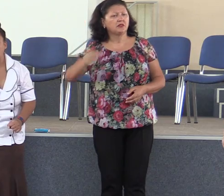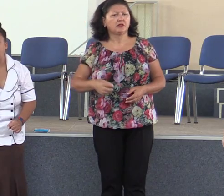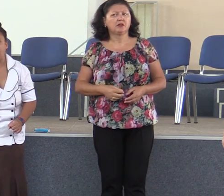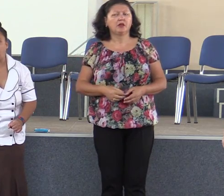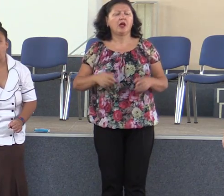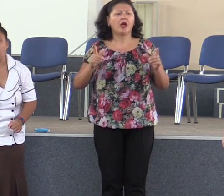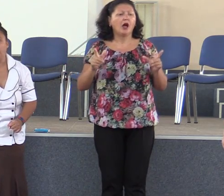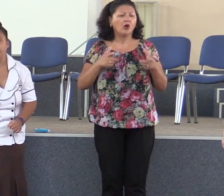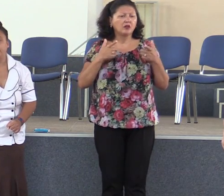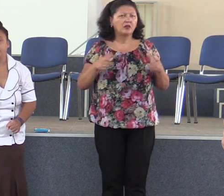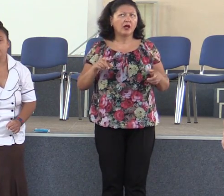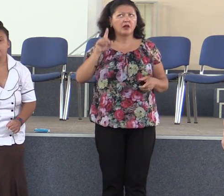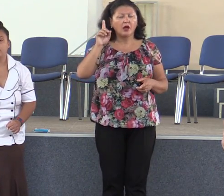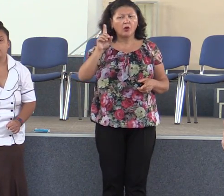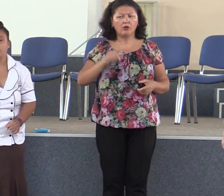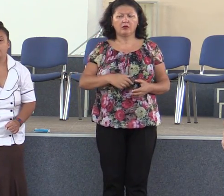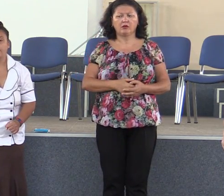Am auzit o cântare acolo